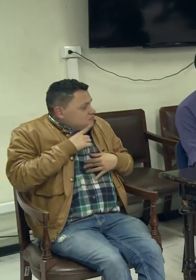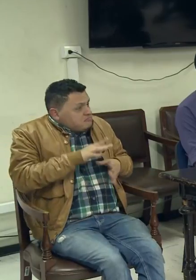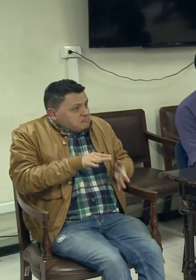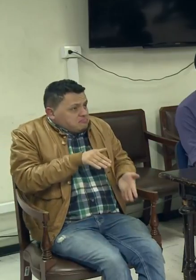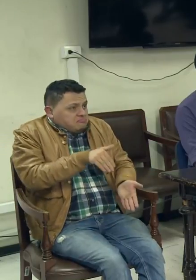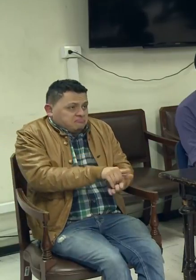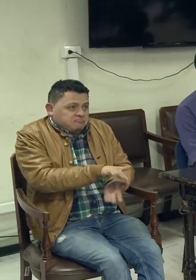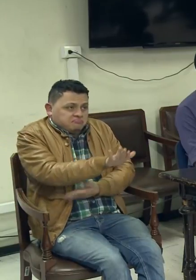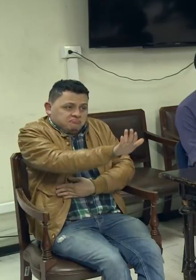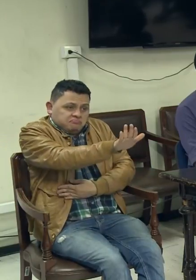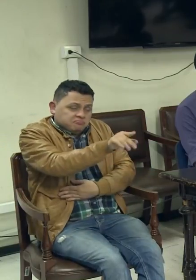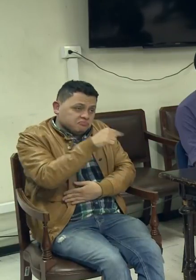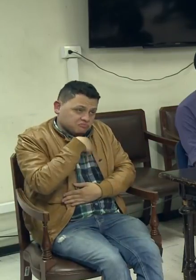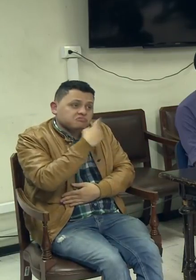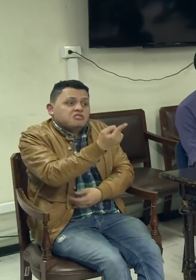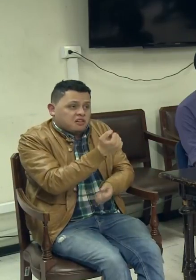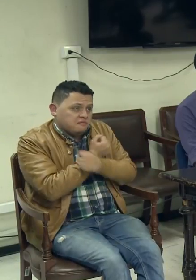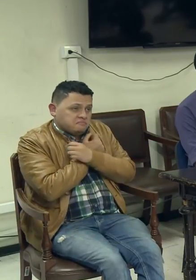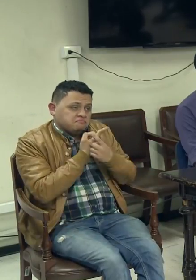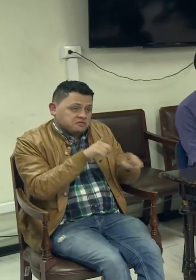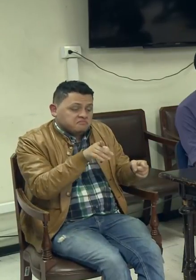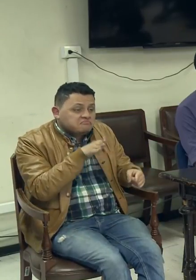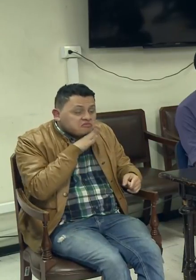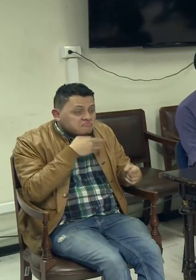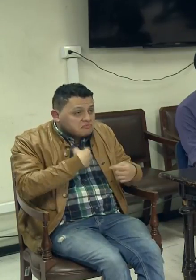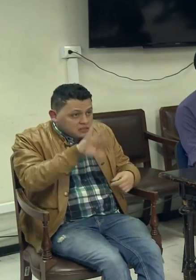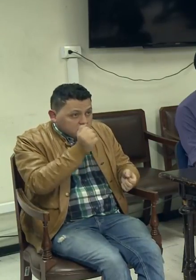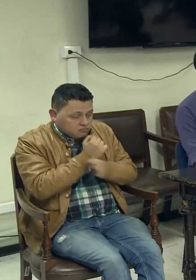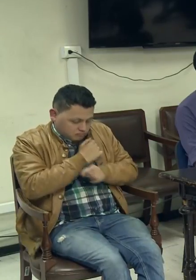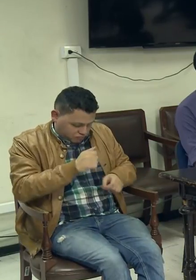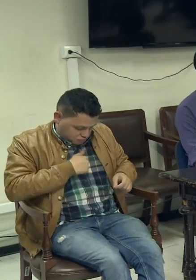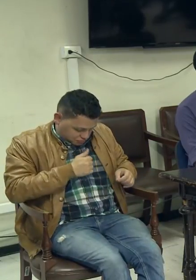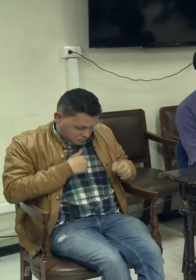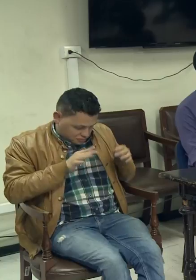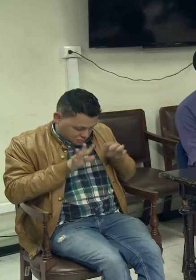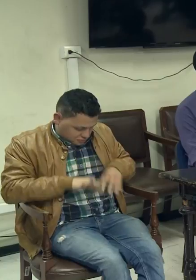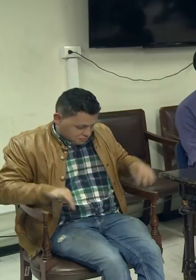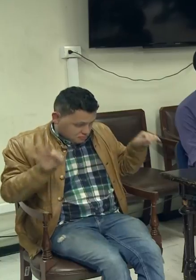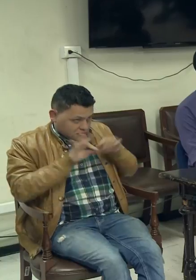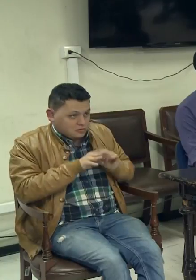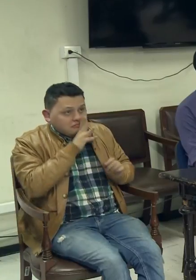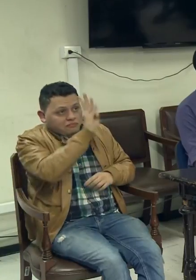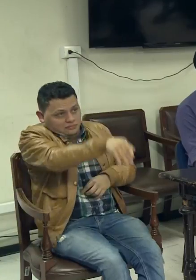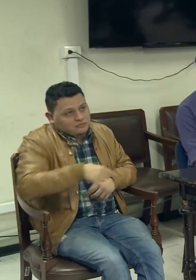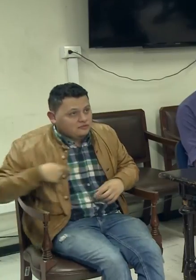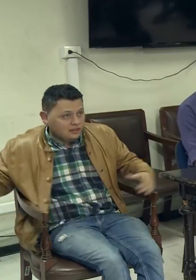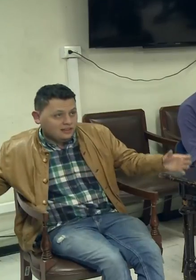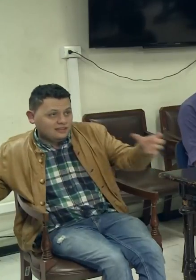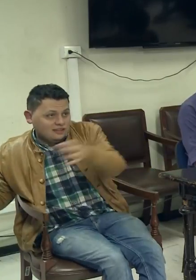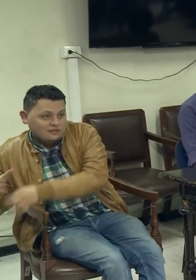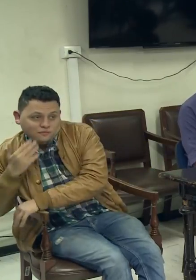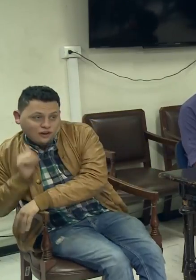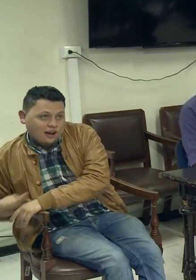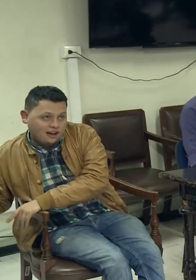dice, te amo, pero me amo más a mí misma y me voy al círculo de mujeres.